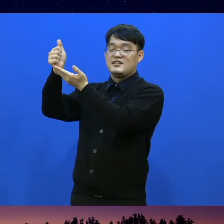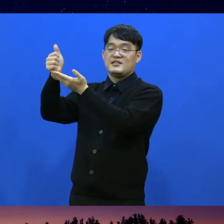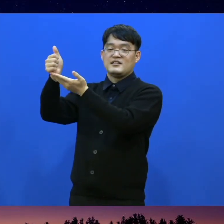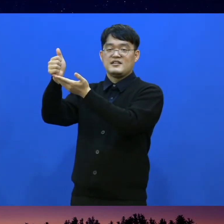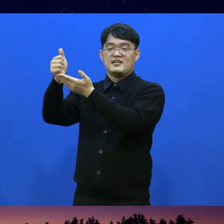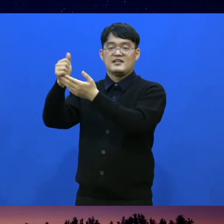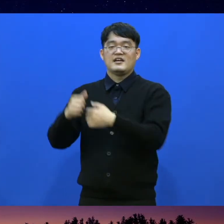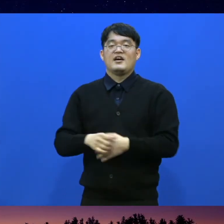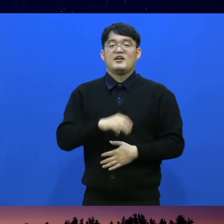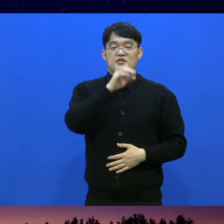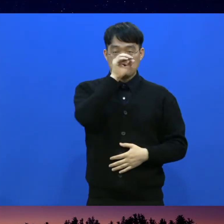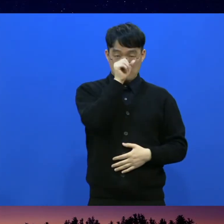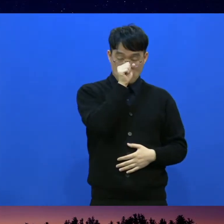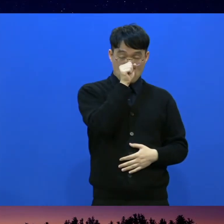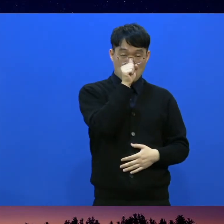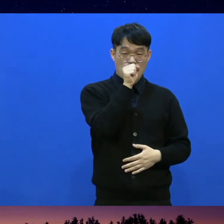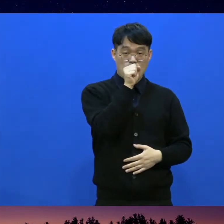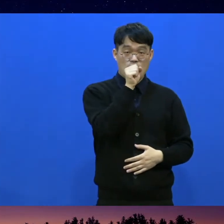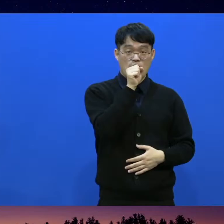다시 좋으신